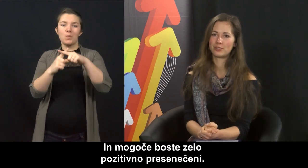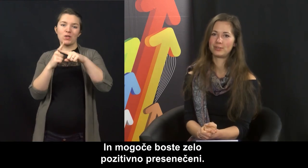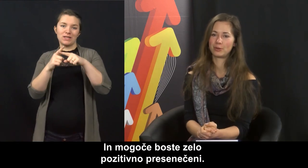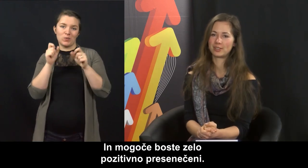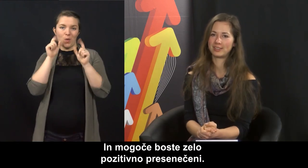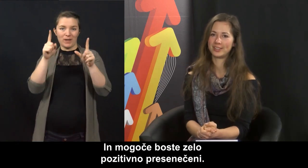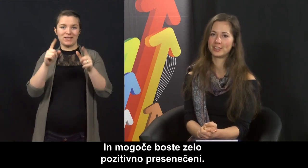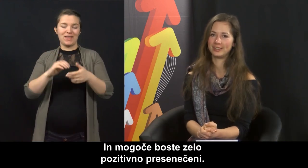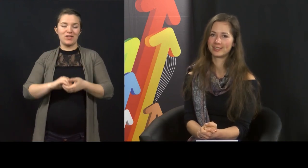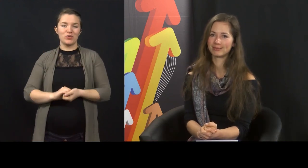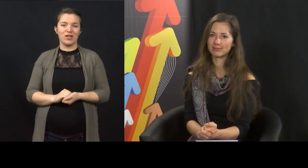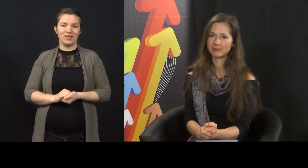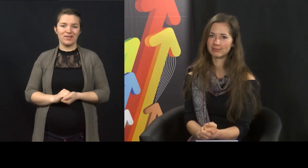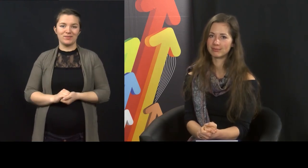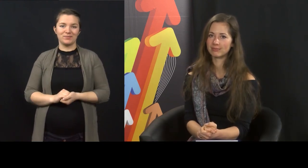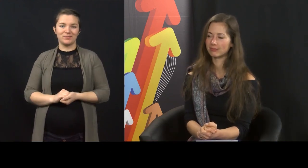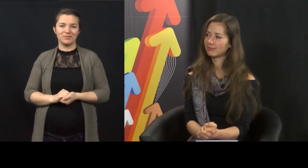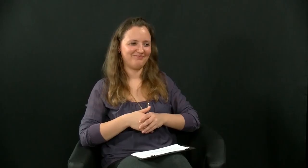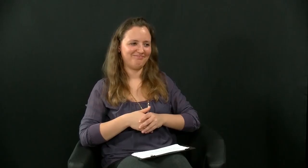zelo pozitivno presenečeni.